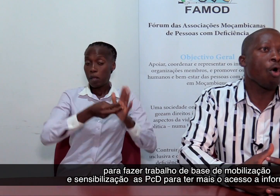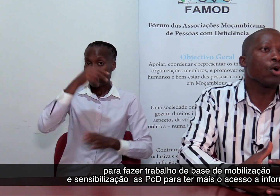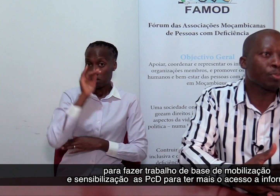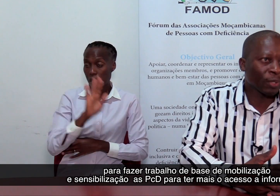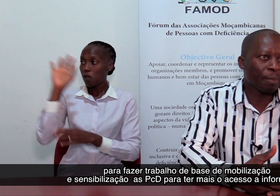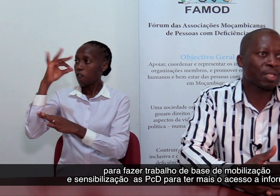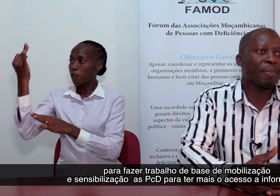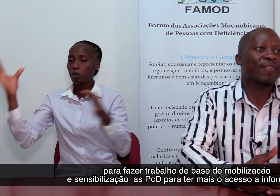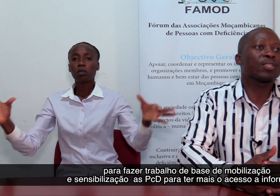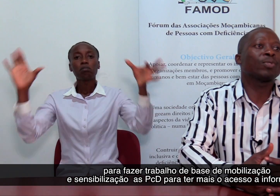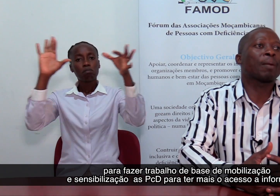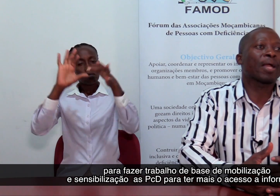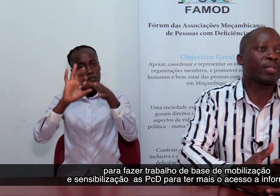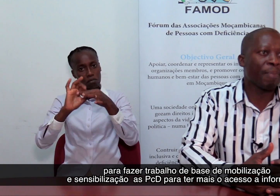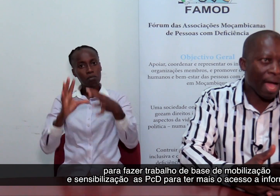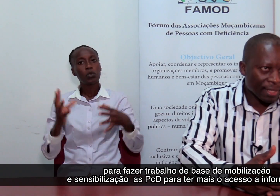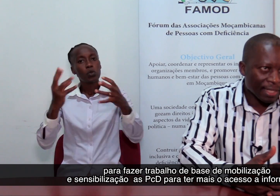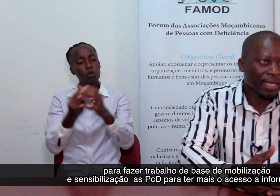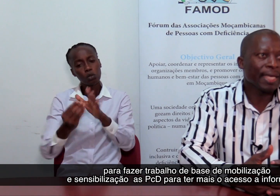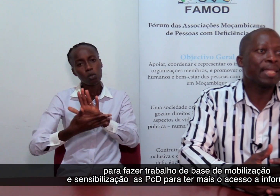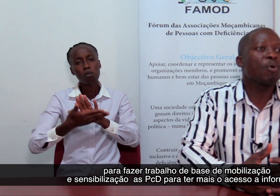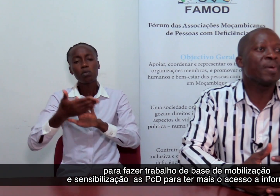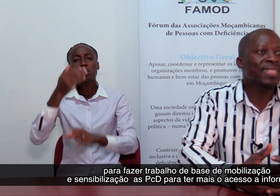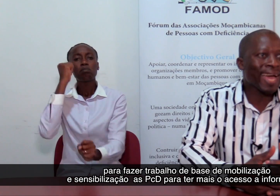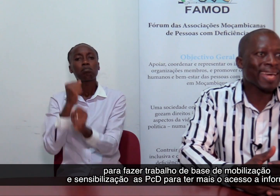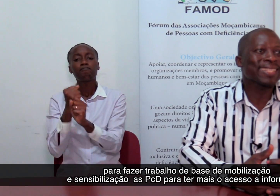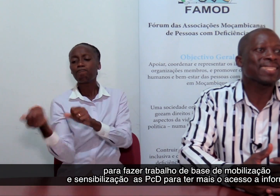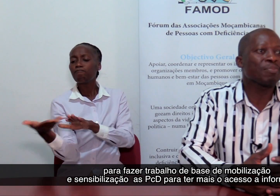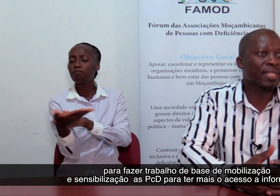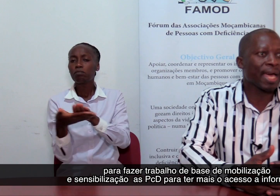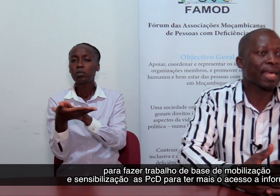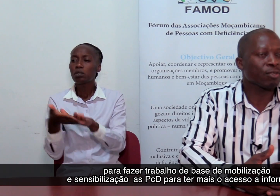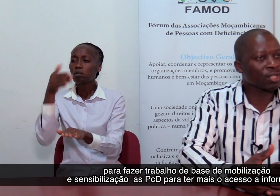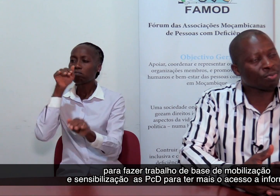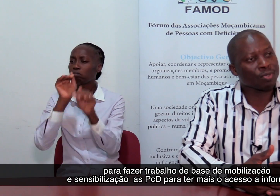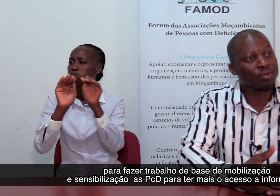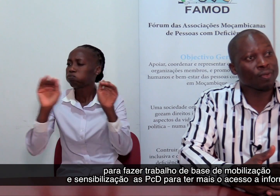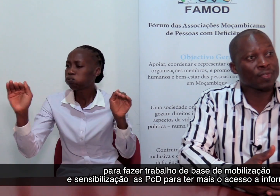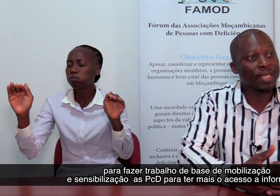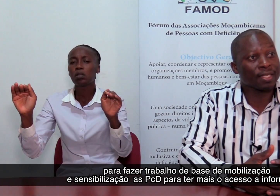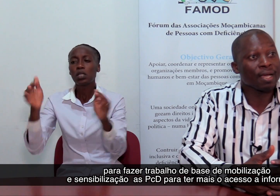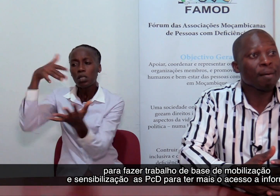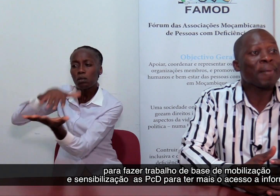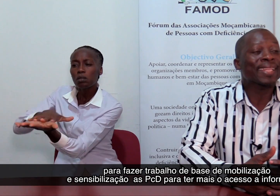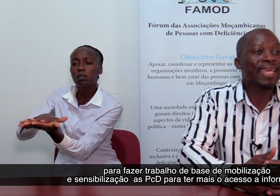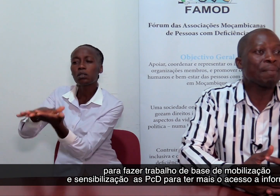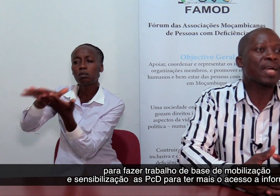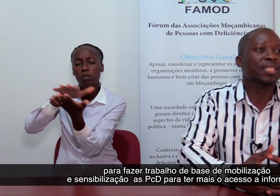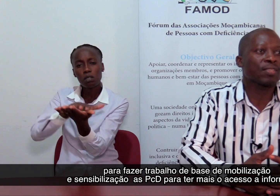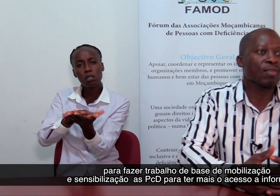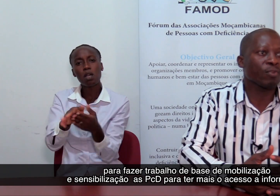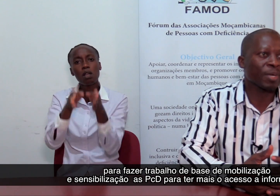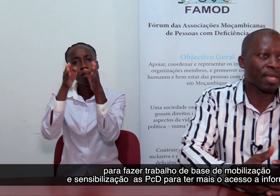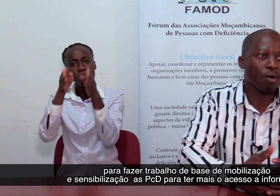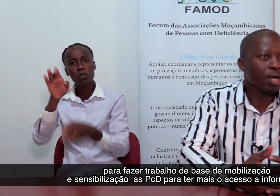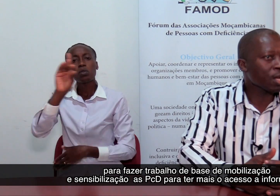que nós podemos também fazer um trabalho de base, de mobilizar e sensibilizar nossas pessoas com deficiência para ter mais